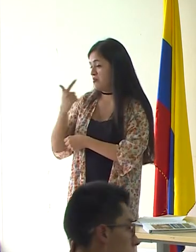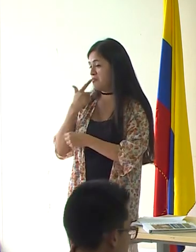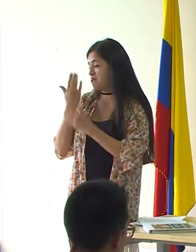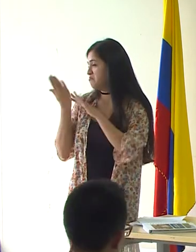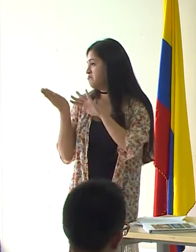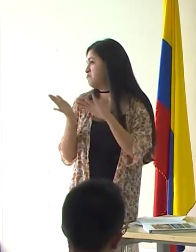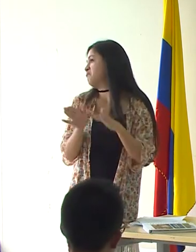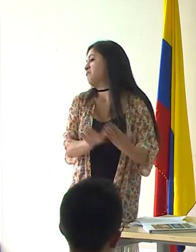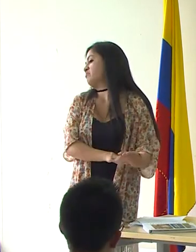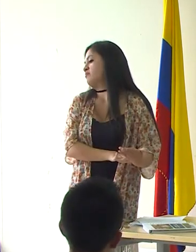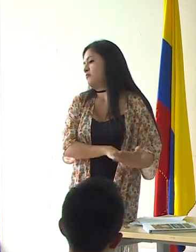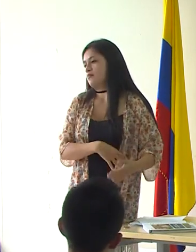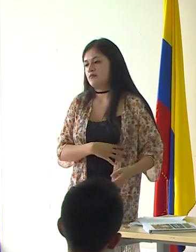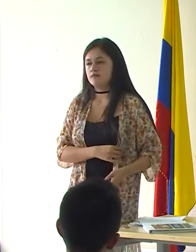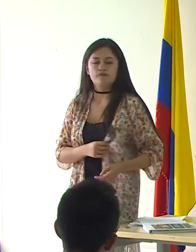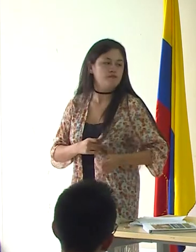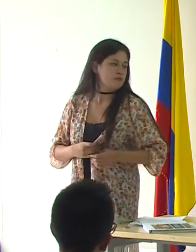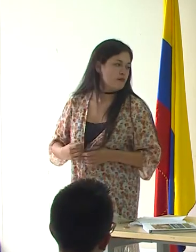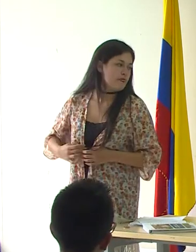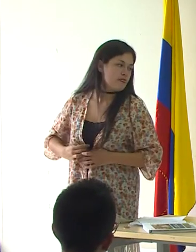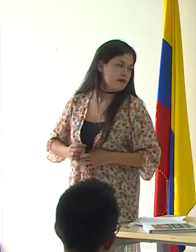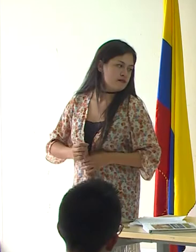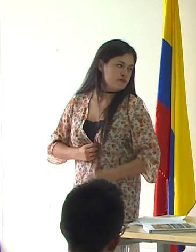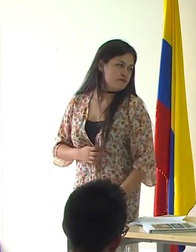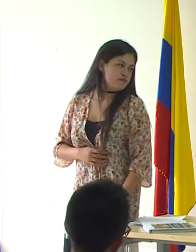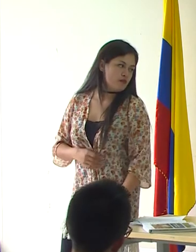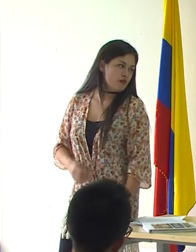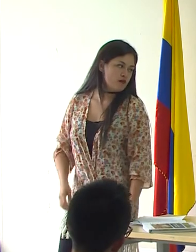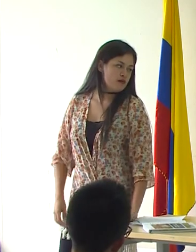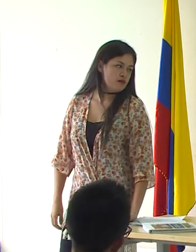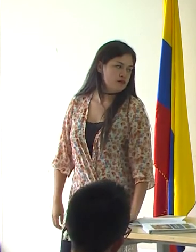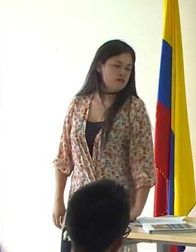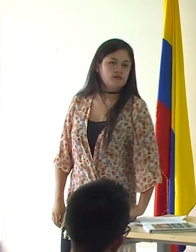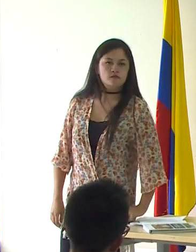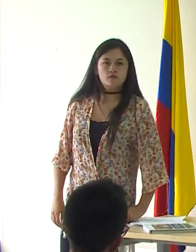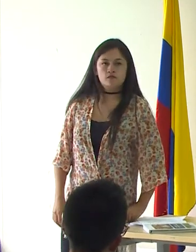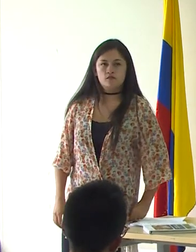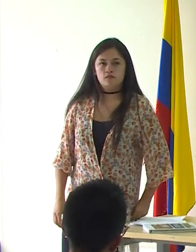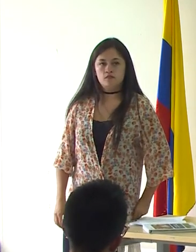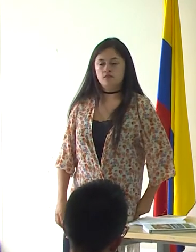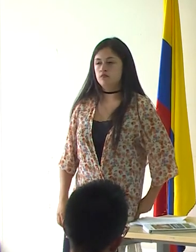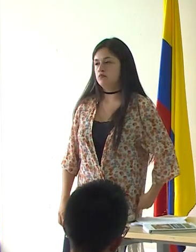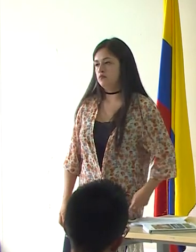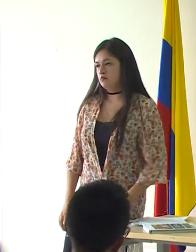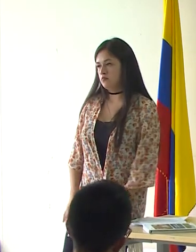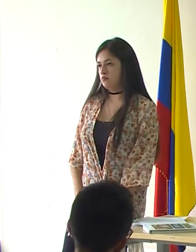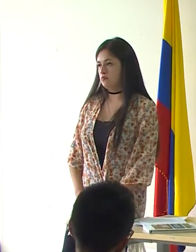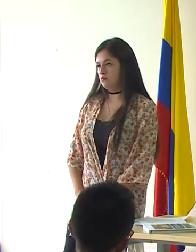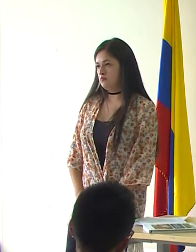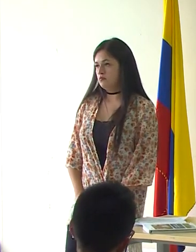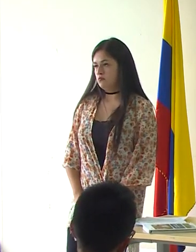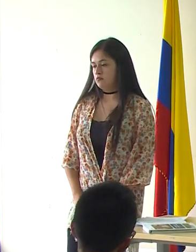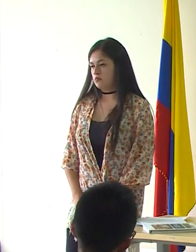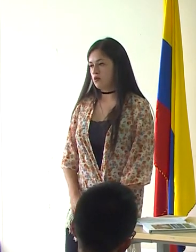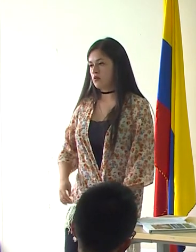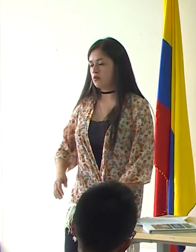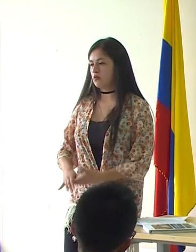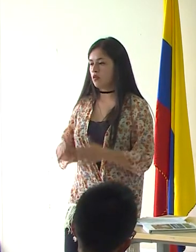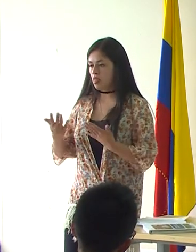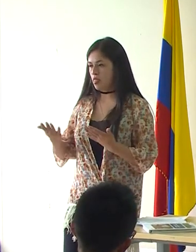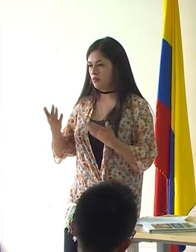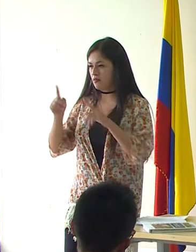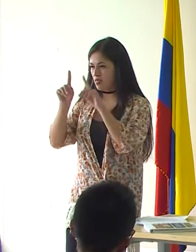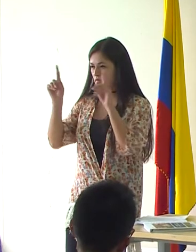no para aclarar un tema de acuerdo con en que se ha convertido